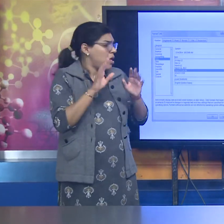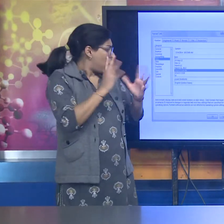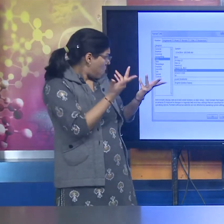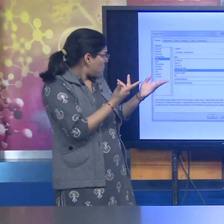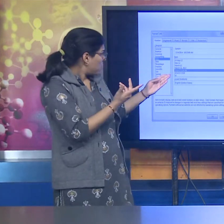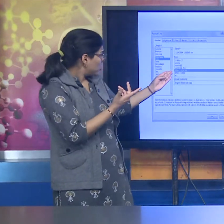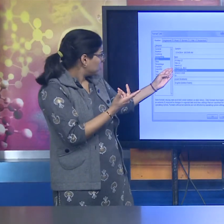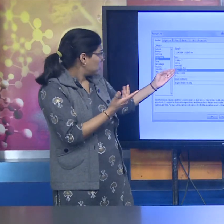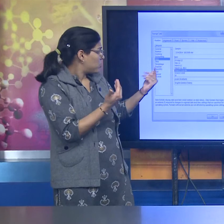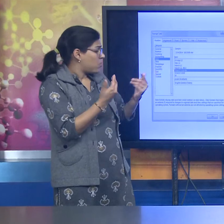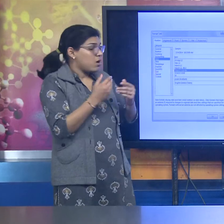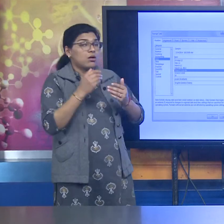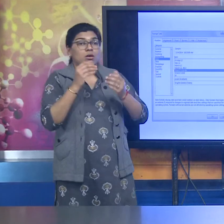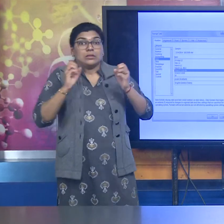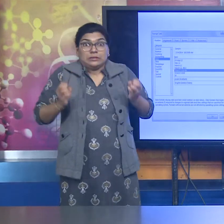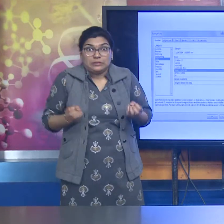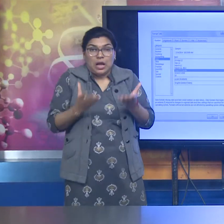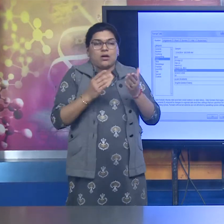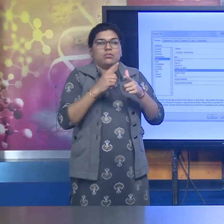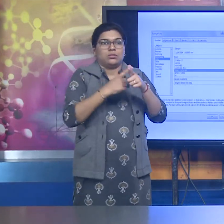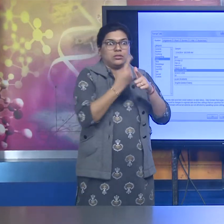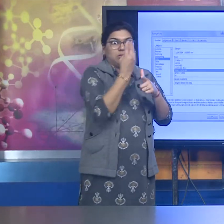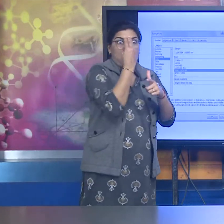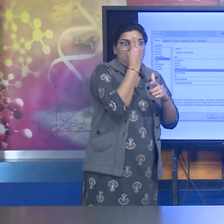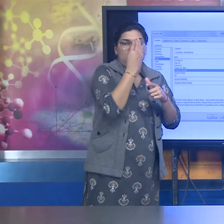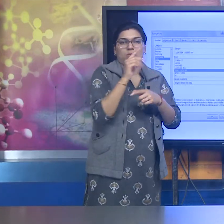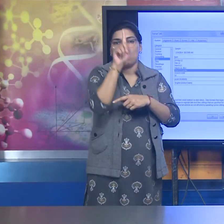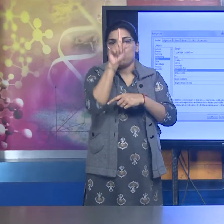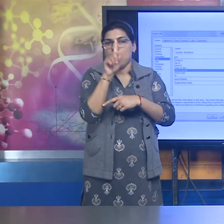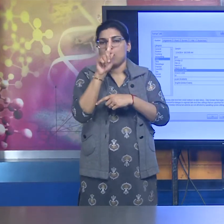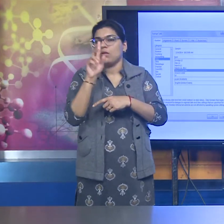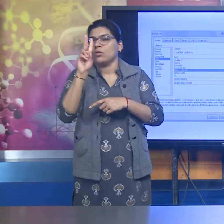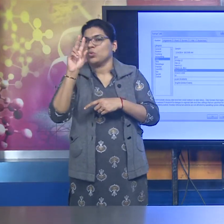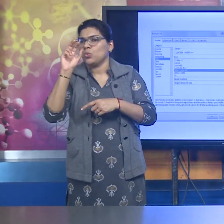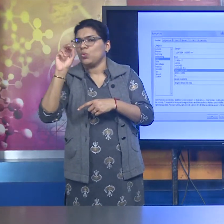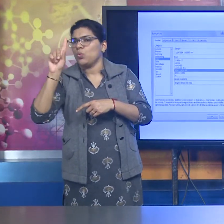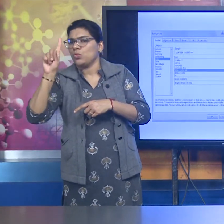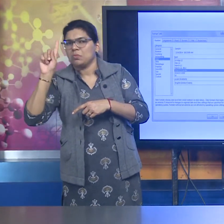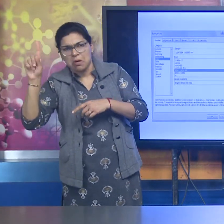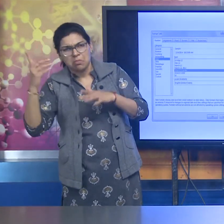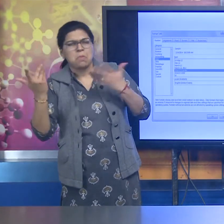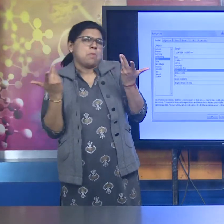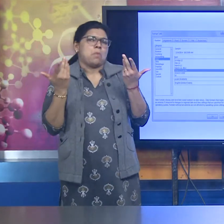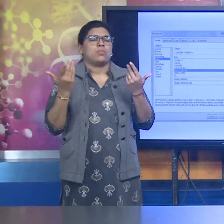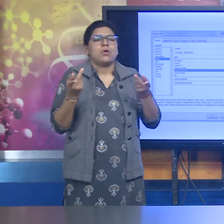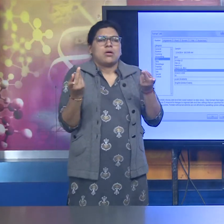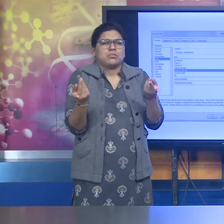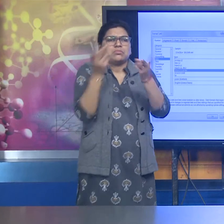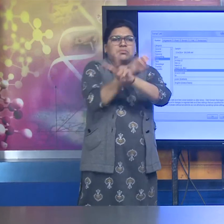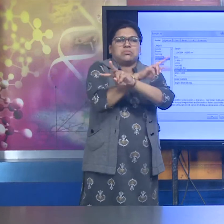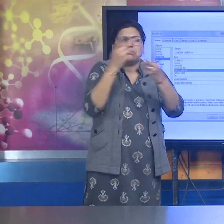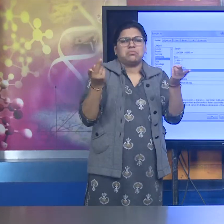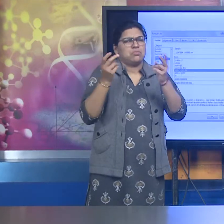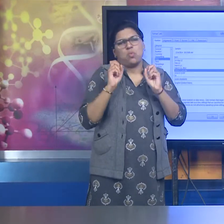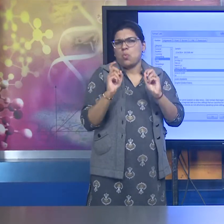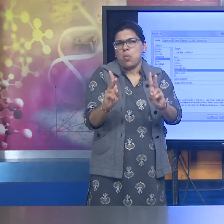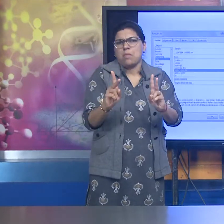You can use any of them. Both are right. You can use it as